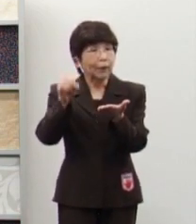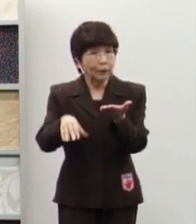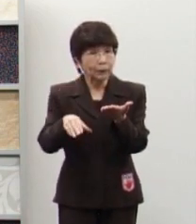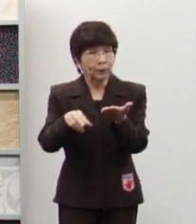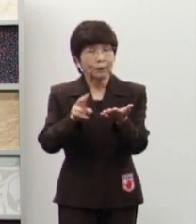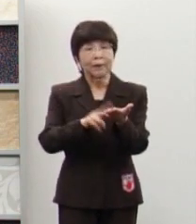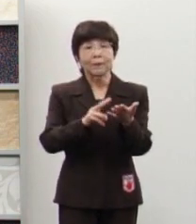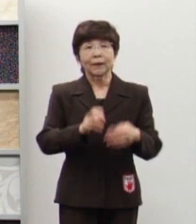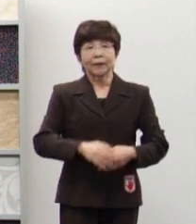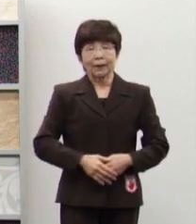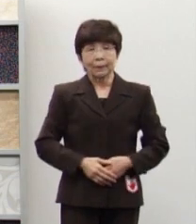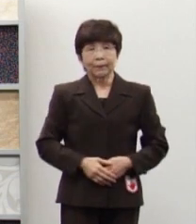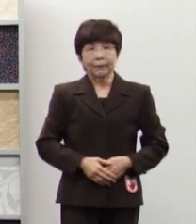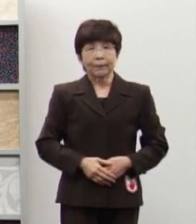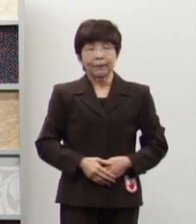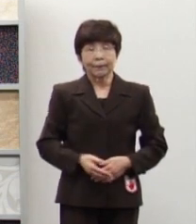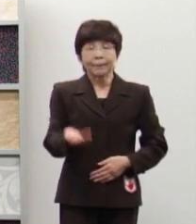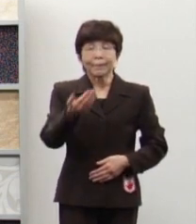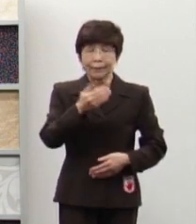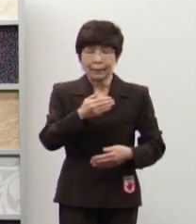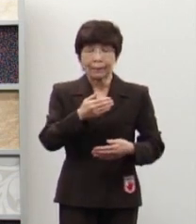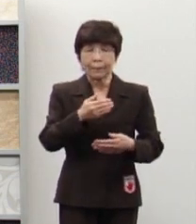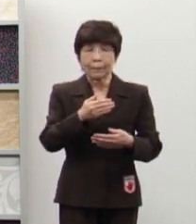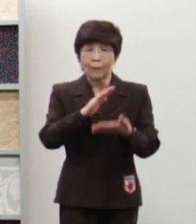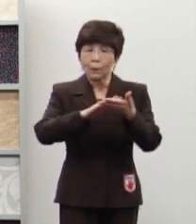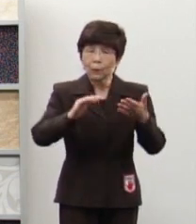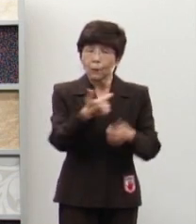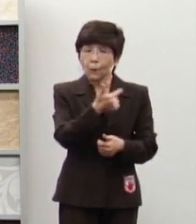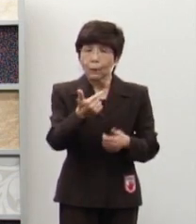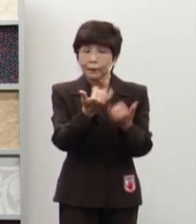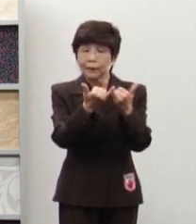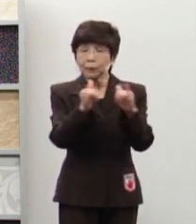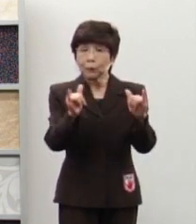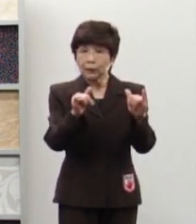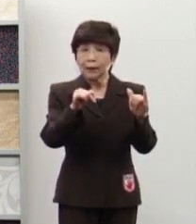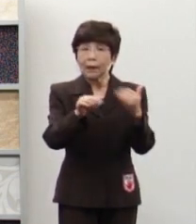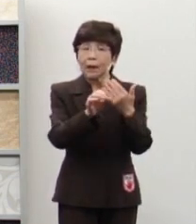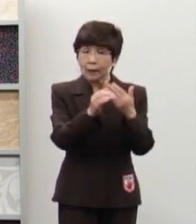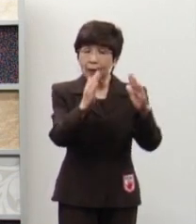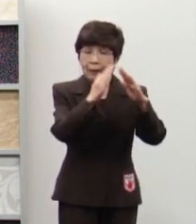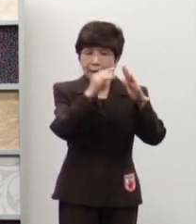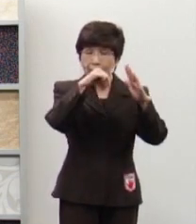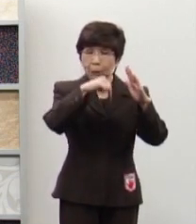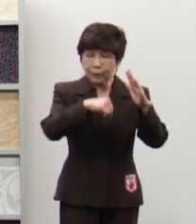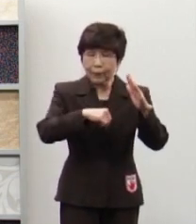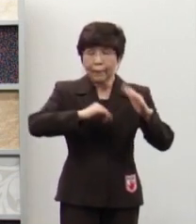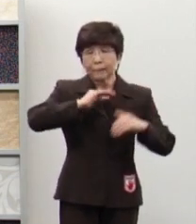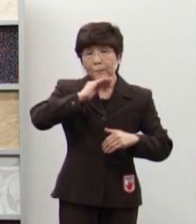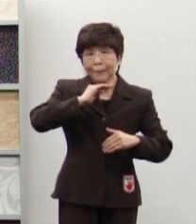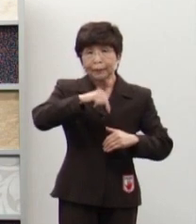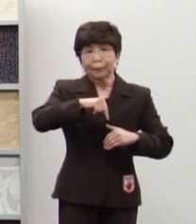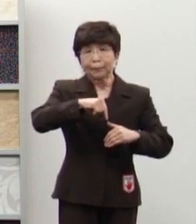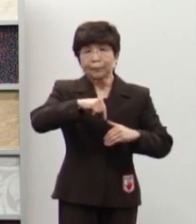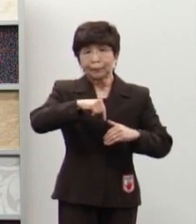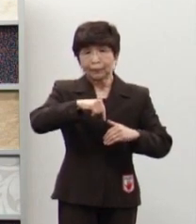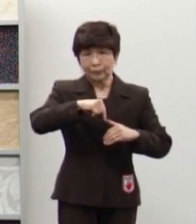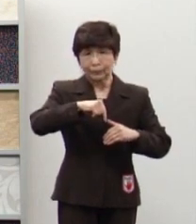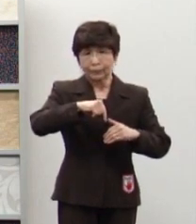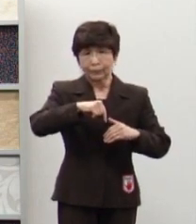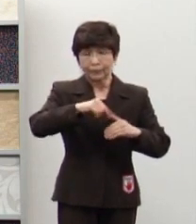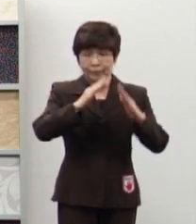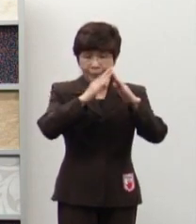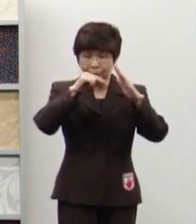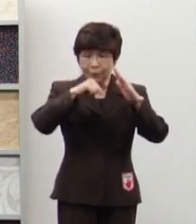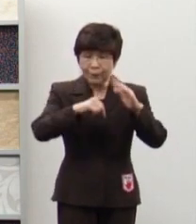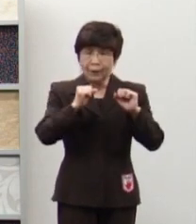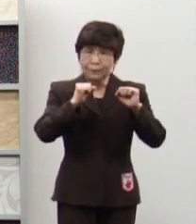2点目はこれに関しまして濃厚接触者の自宅待機期間の短縮についてです。相当の期間自宅